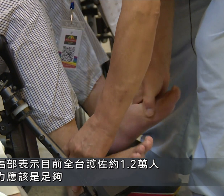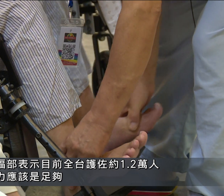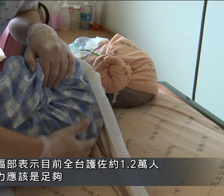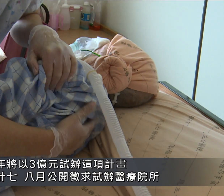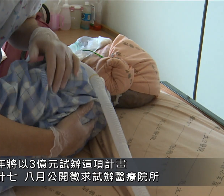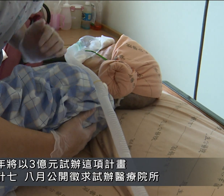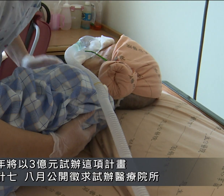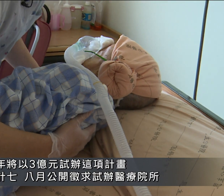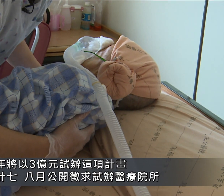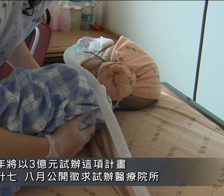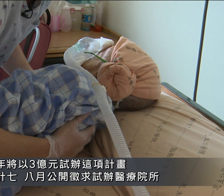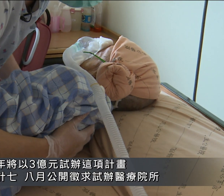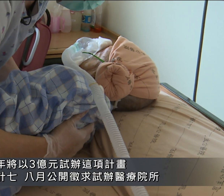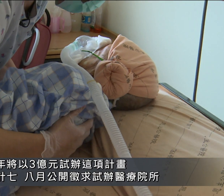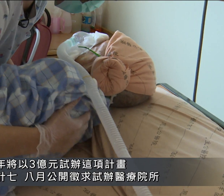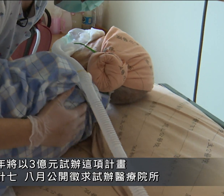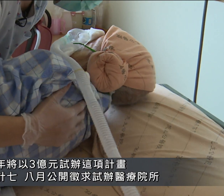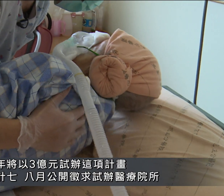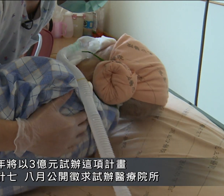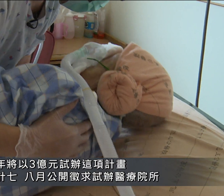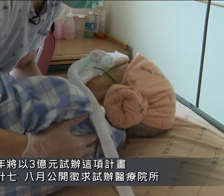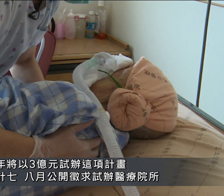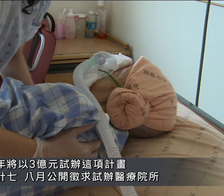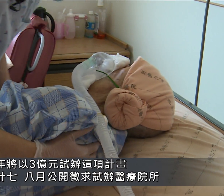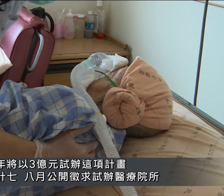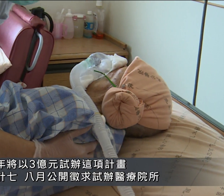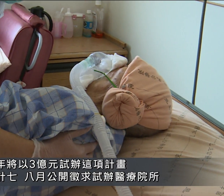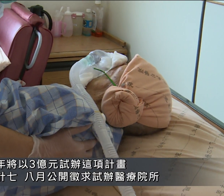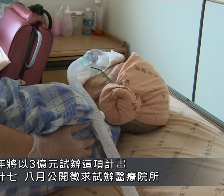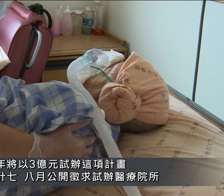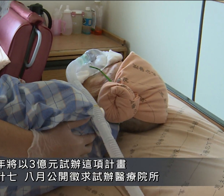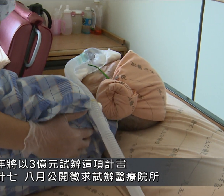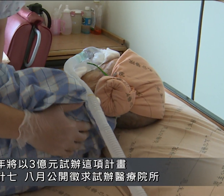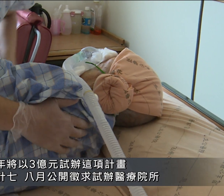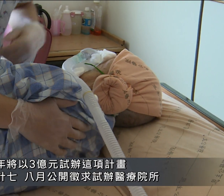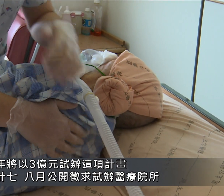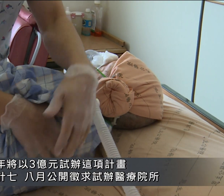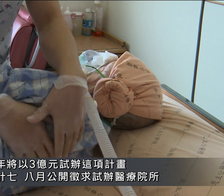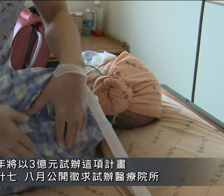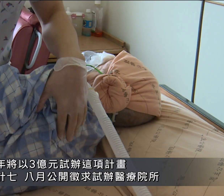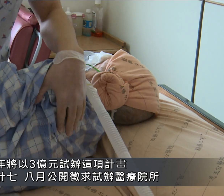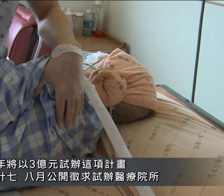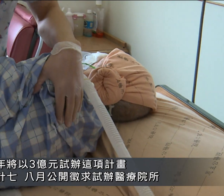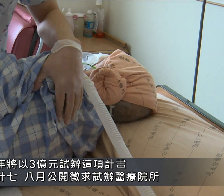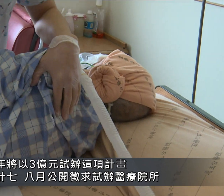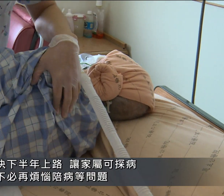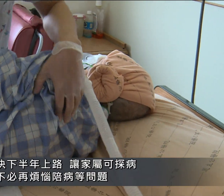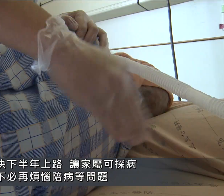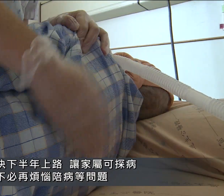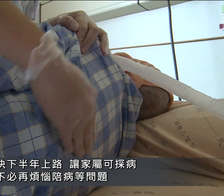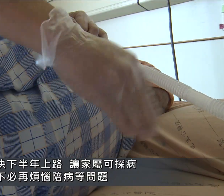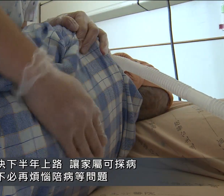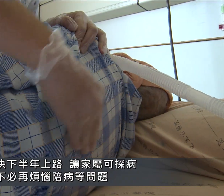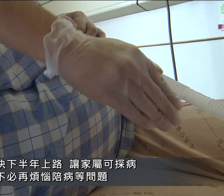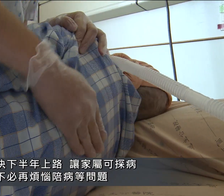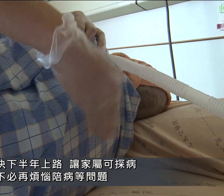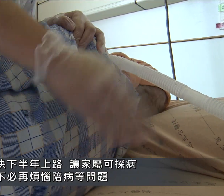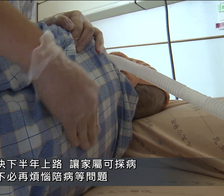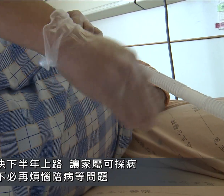今年将以3亿元试办这项计划，预计7、8月公开征求试办医疗院所，最快下半年上路，让家